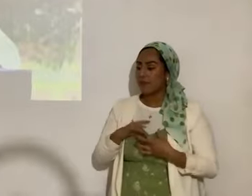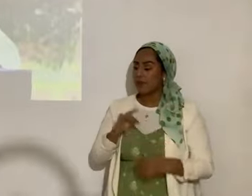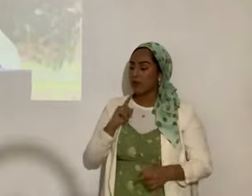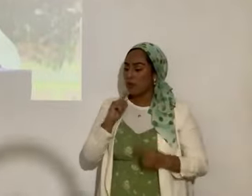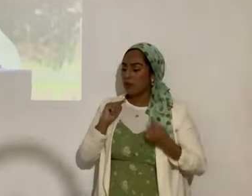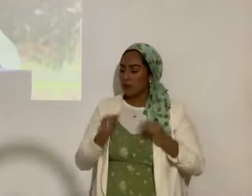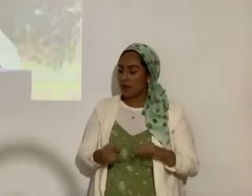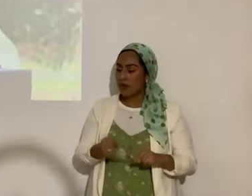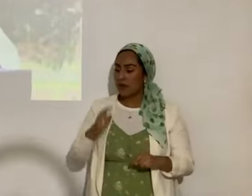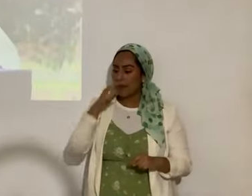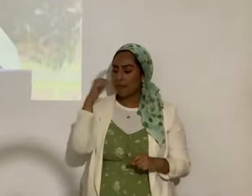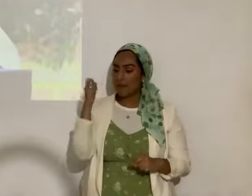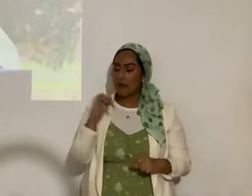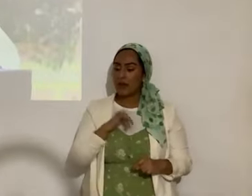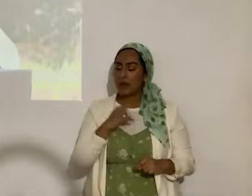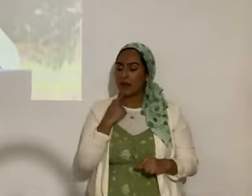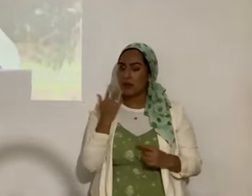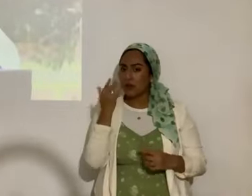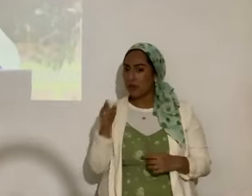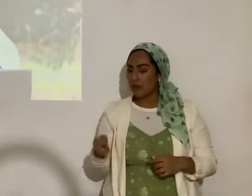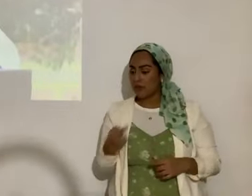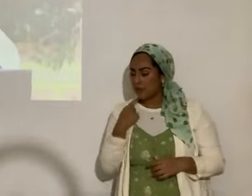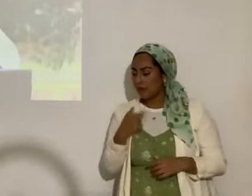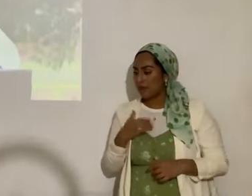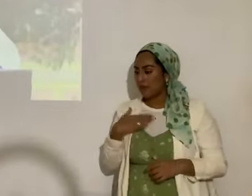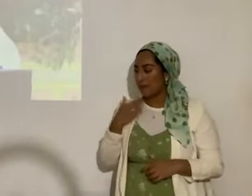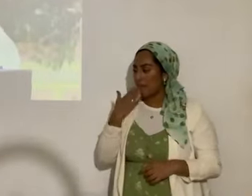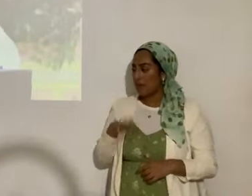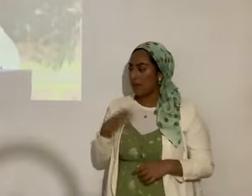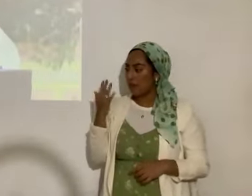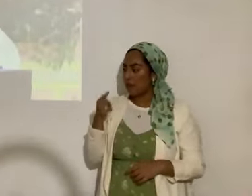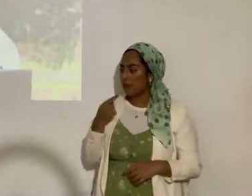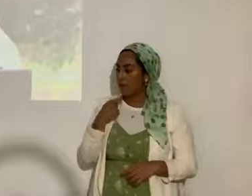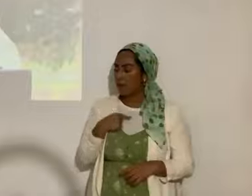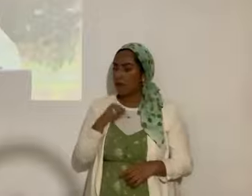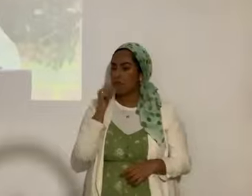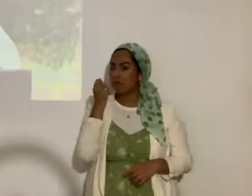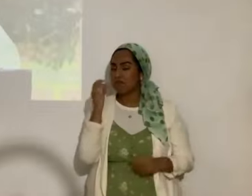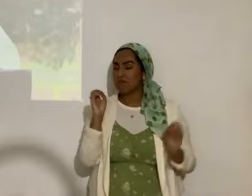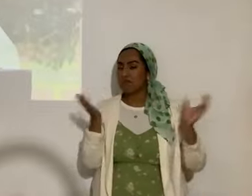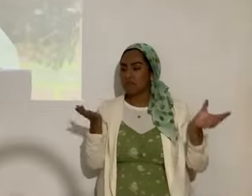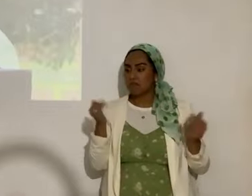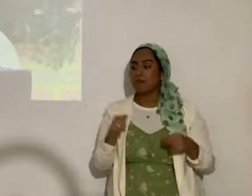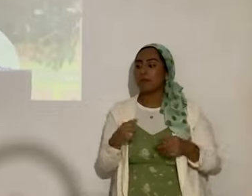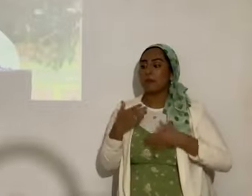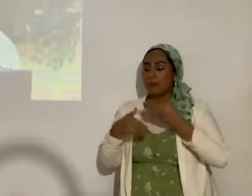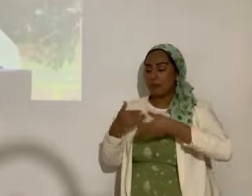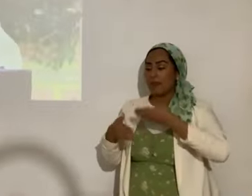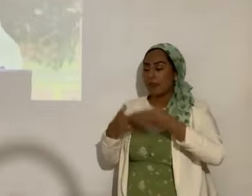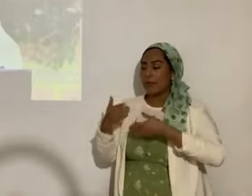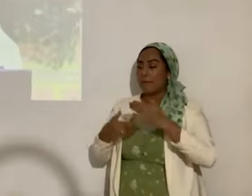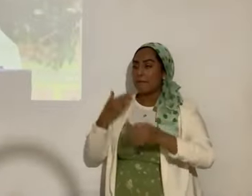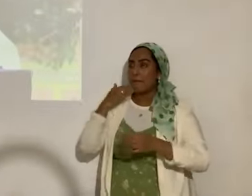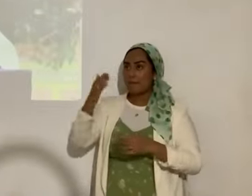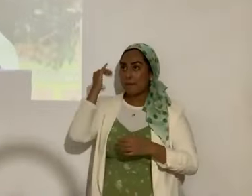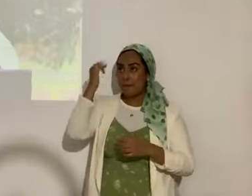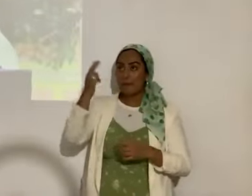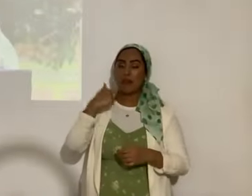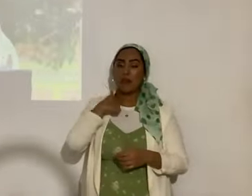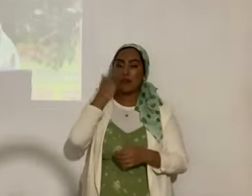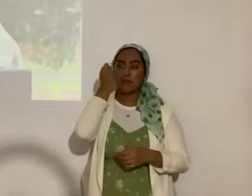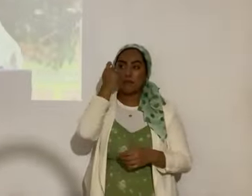porque yo dije por qué me está diciendo la niña eso y no entendí ya más adelante Gracias allá